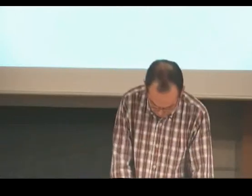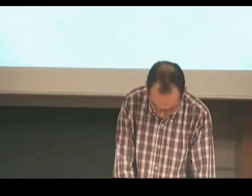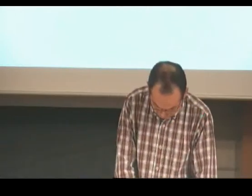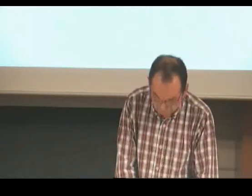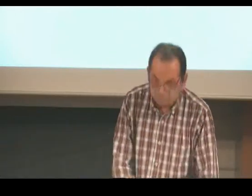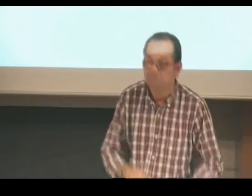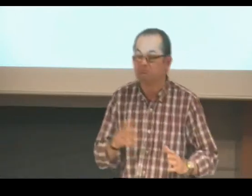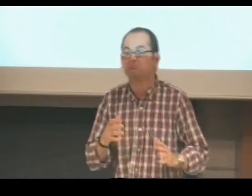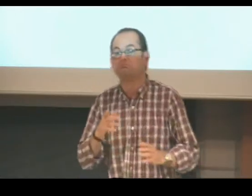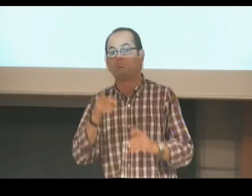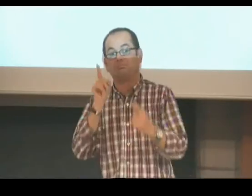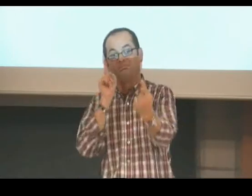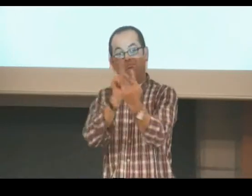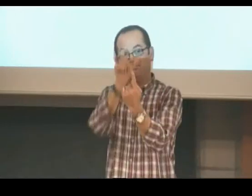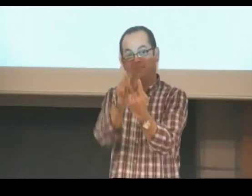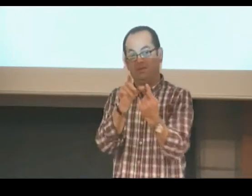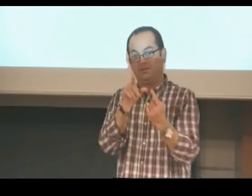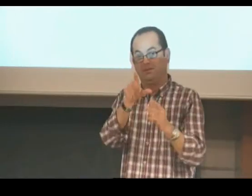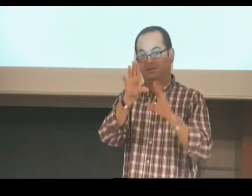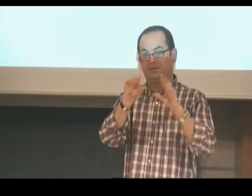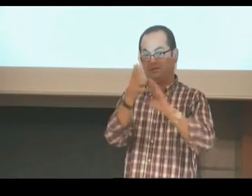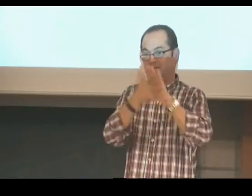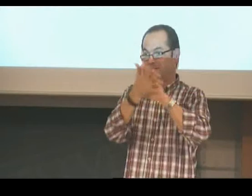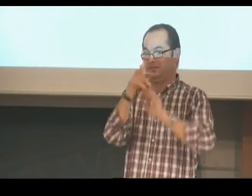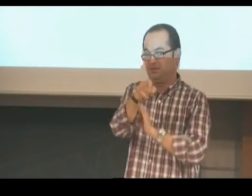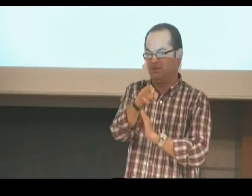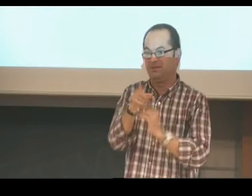en funció de l'usuari que tinguem davant.